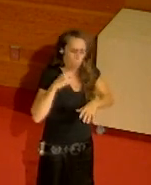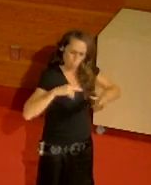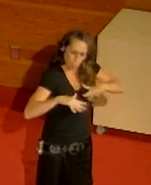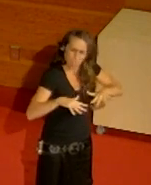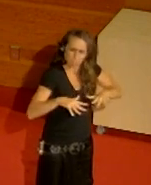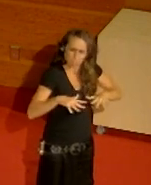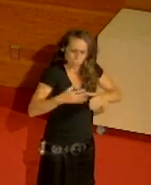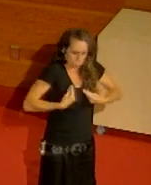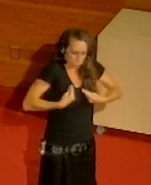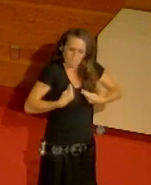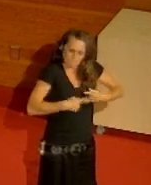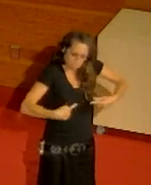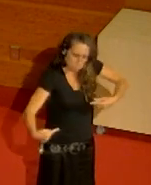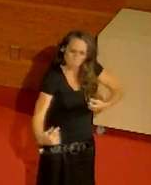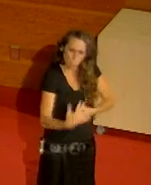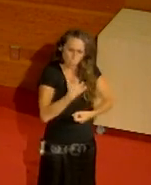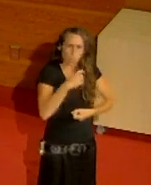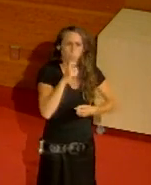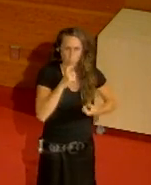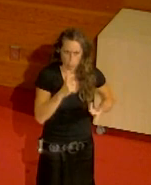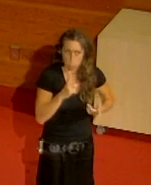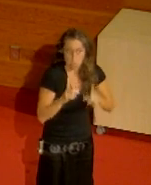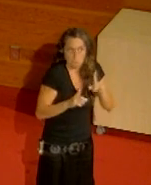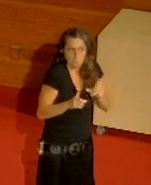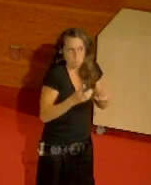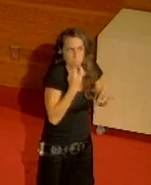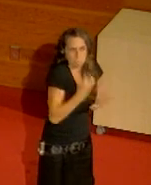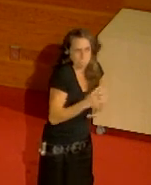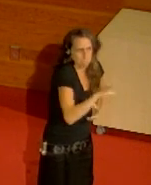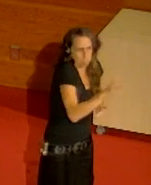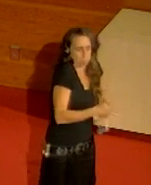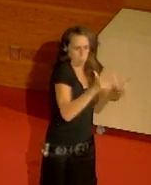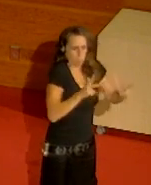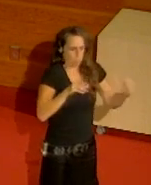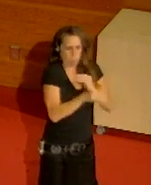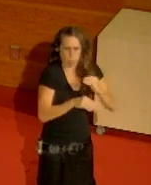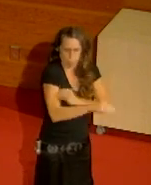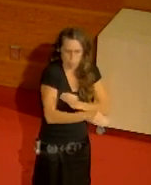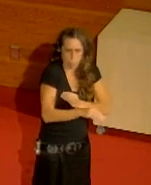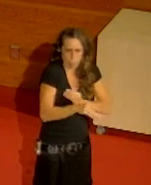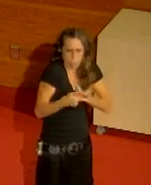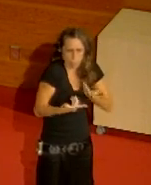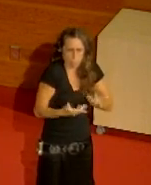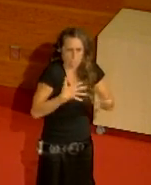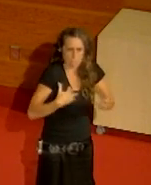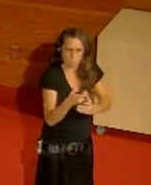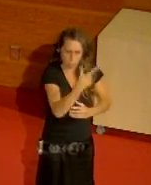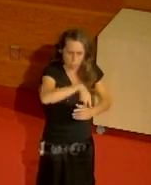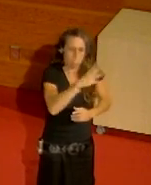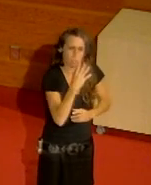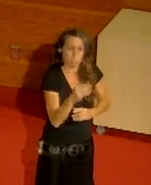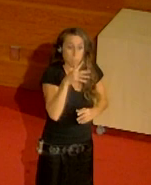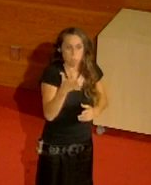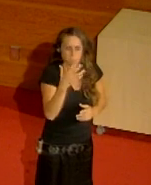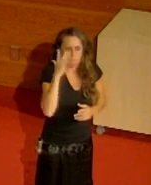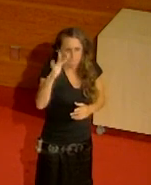lo que a veces contradice un poco con la idea de que Israel es una democracia me gustaría que a veces entiendan si esto sucediera en España que es una democracia